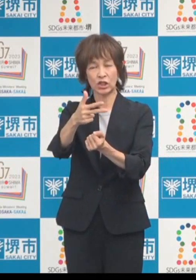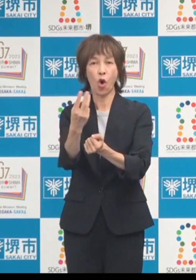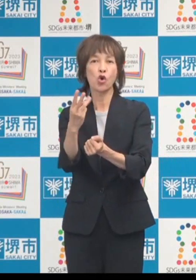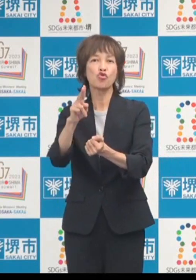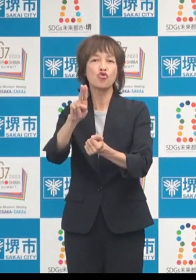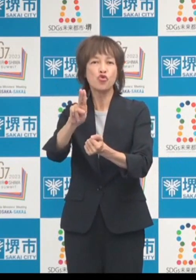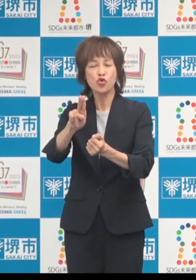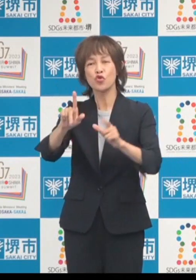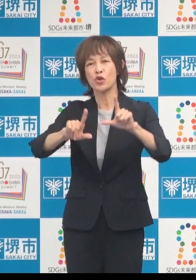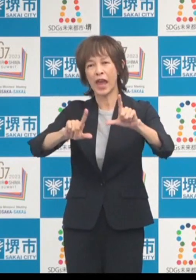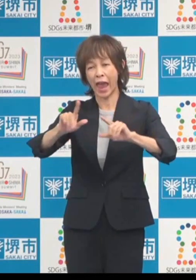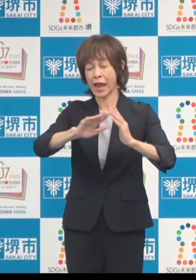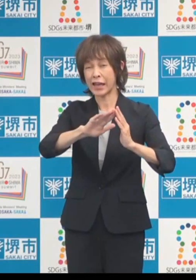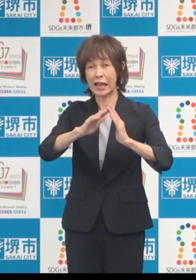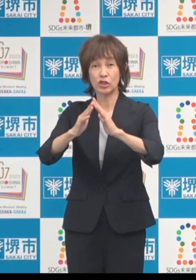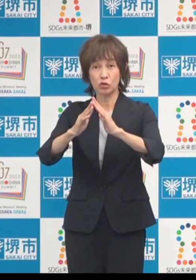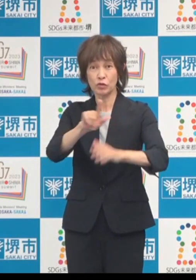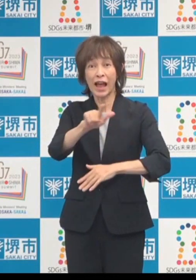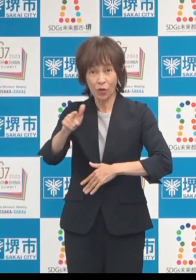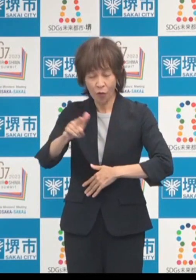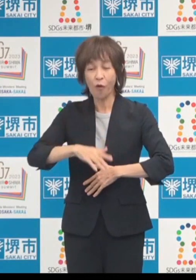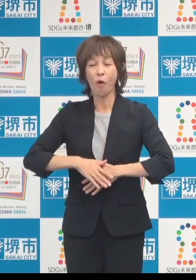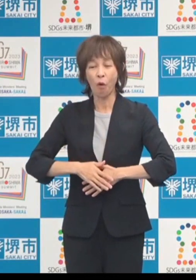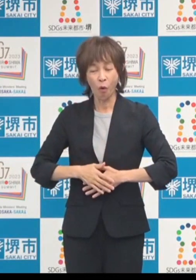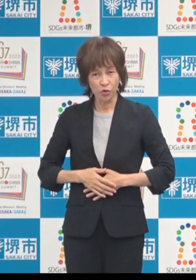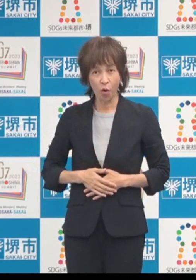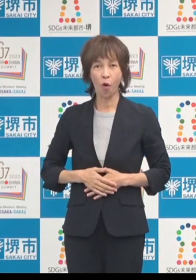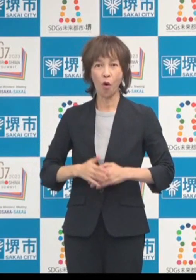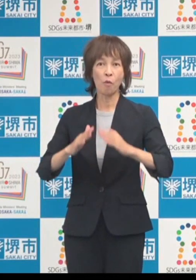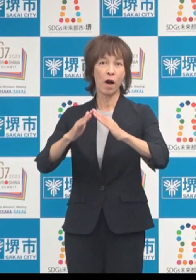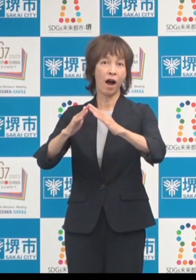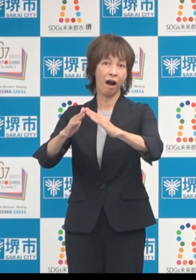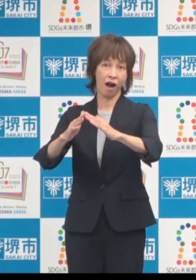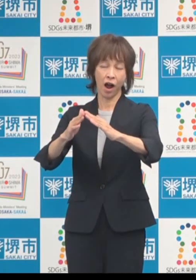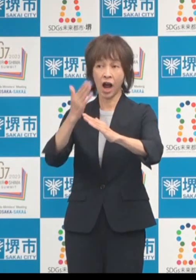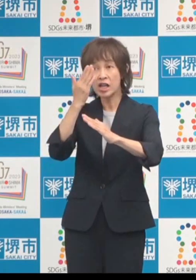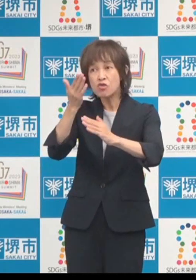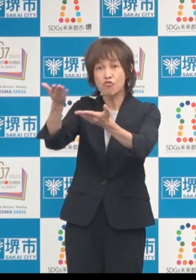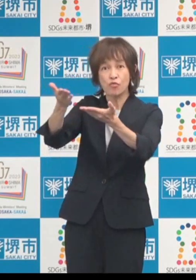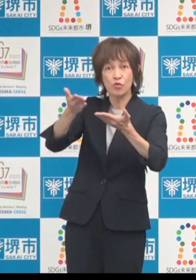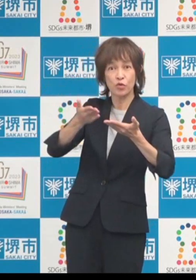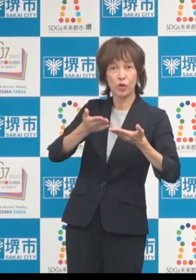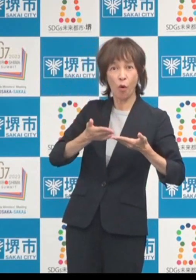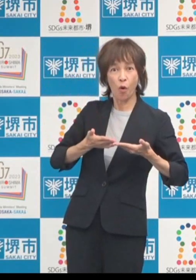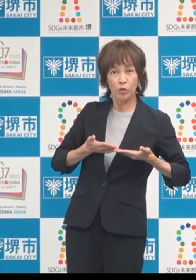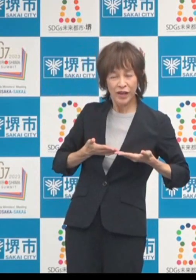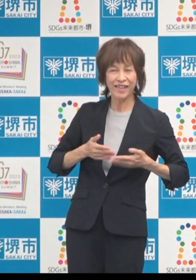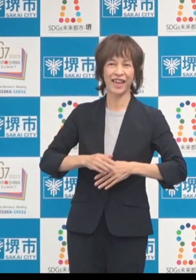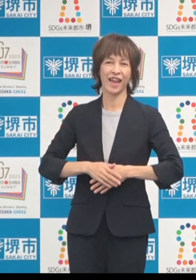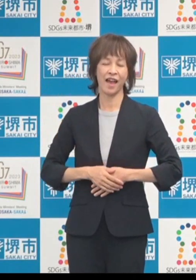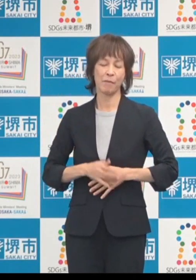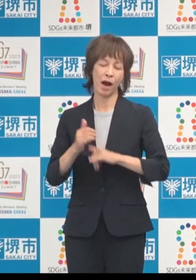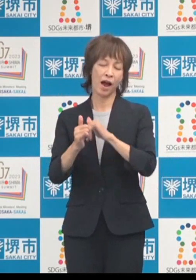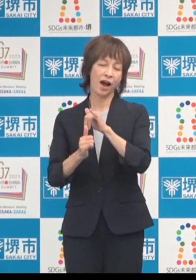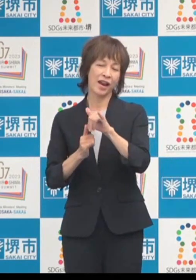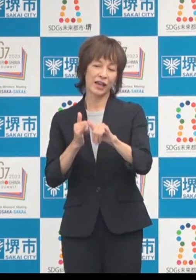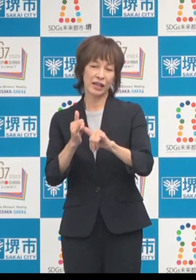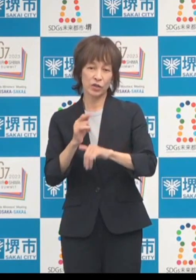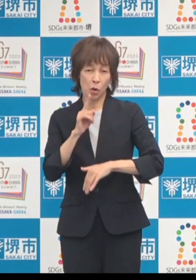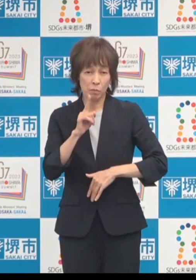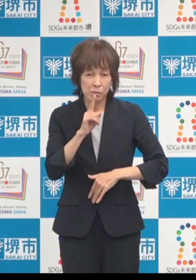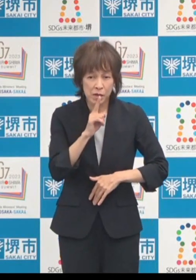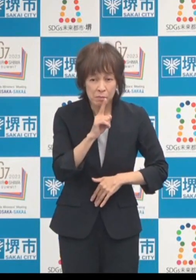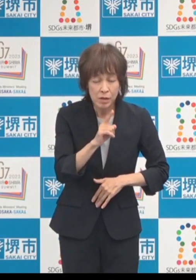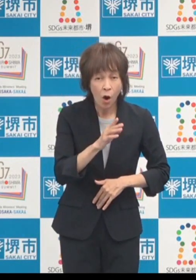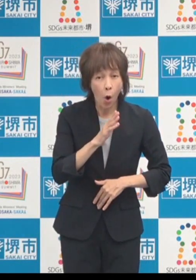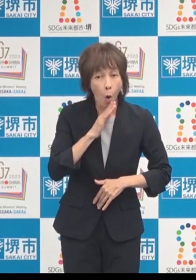しまして、平成30年建物の所有者から寄贈を受けて、歴史を身近に感じながら本物のものづく